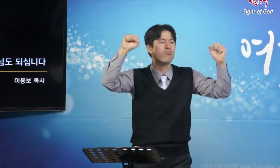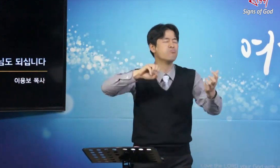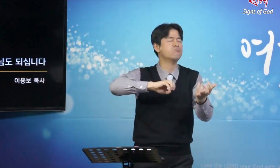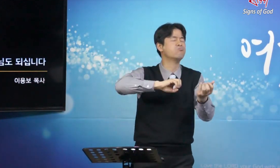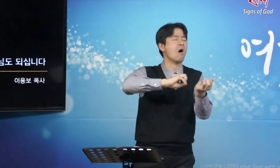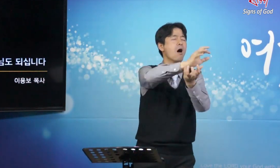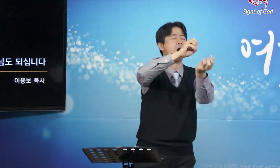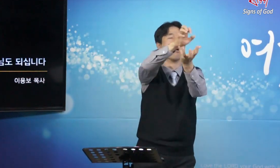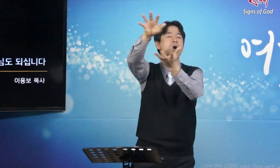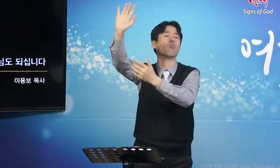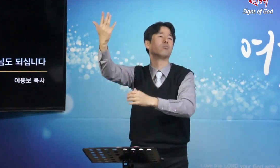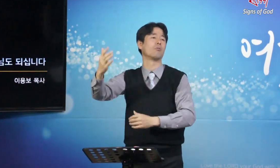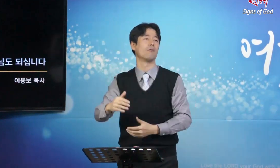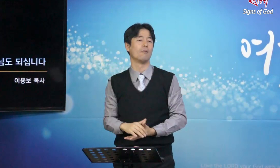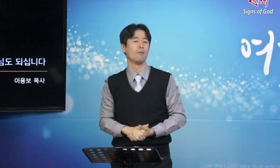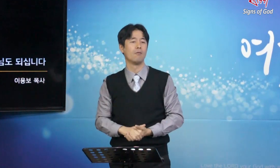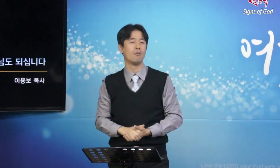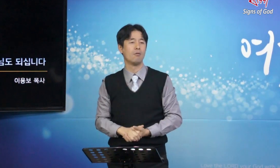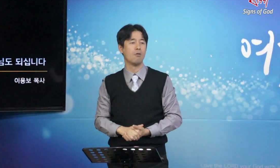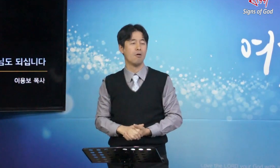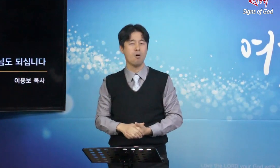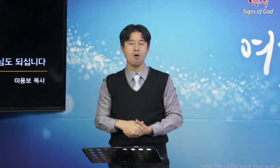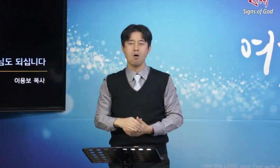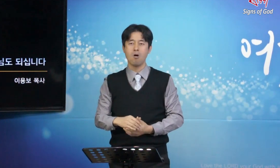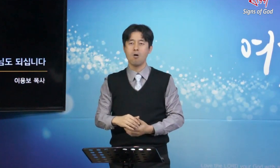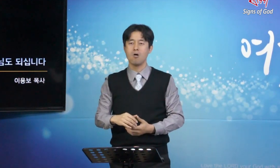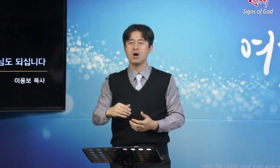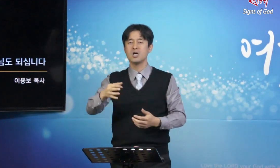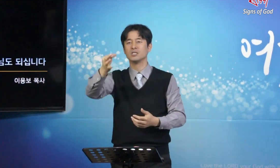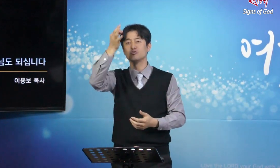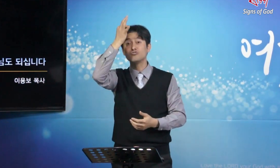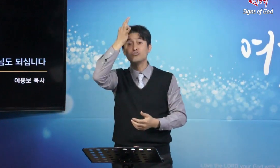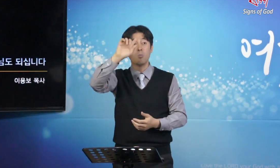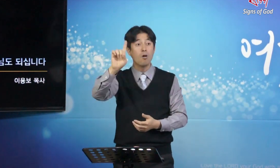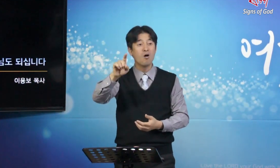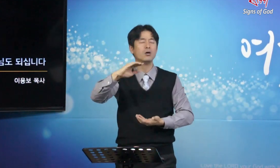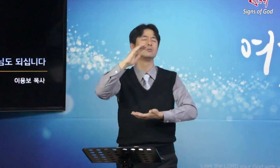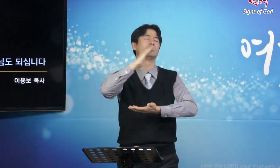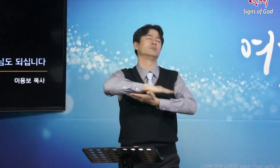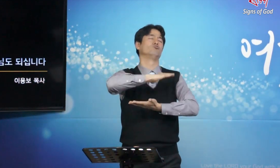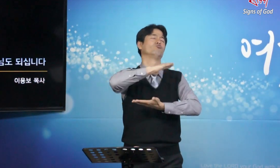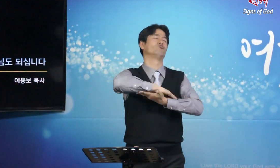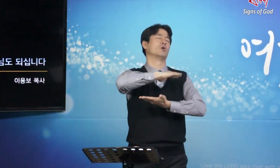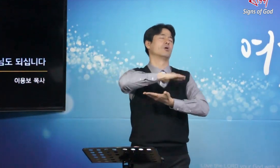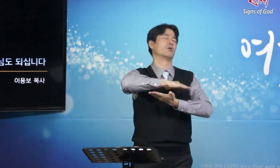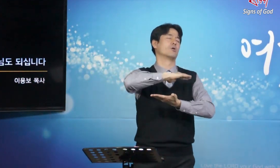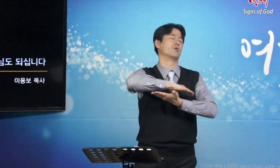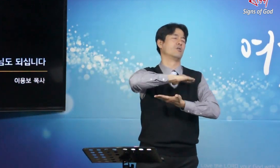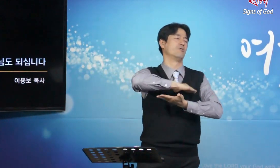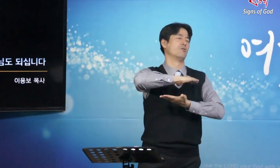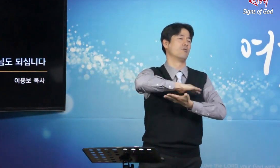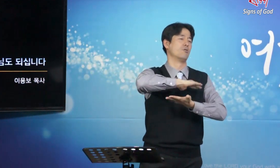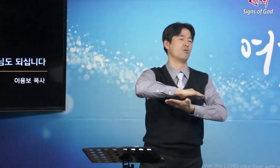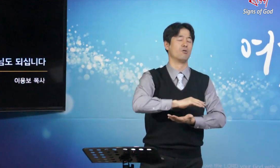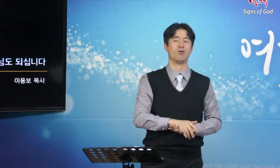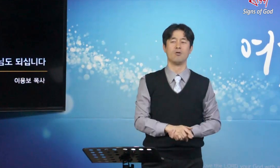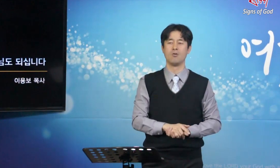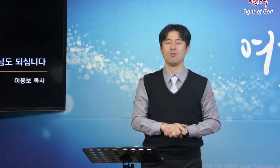그것이 유럽 전 지역에 불타오르게 되고 그런 파급을 일으켰죠.